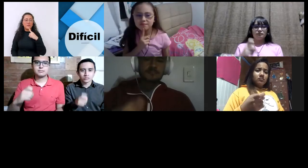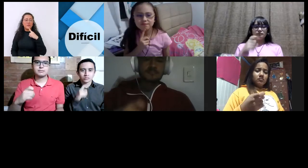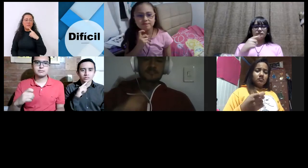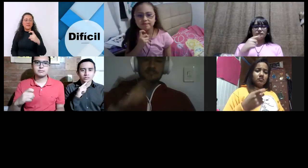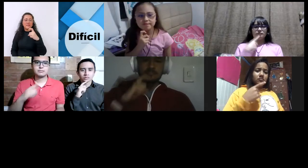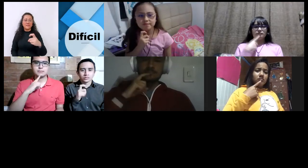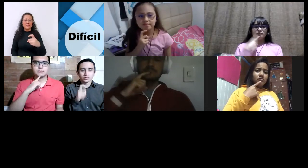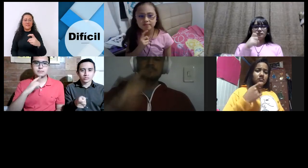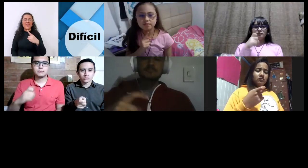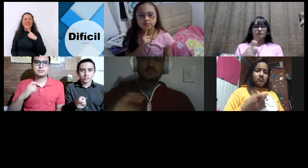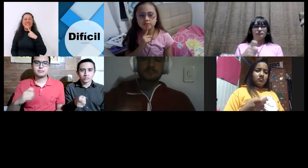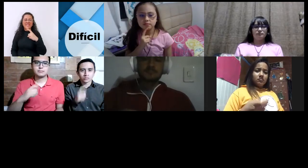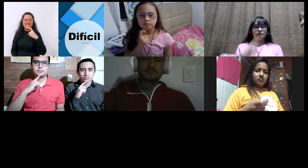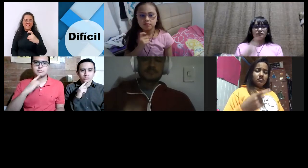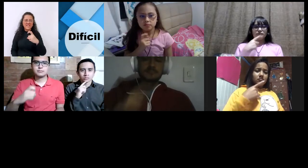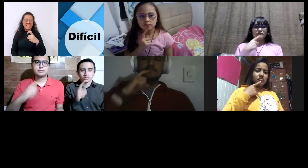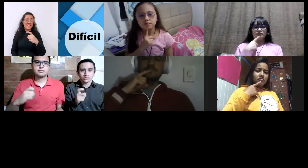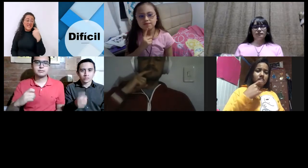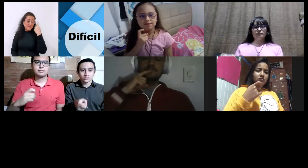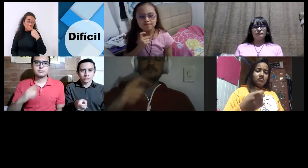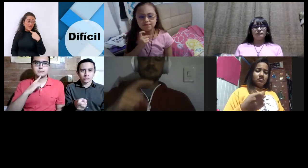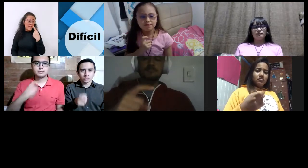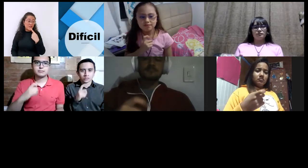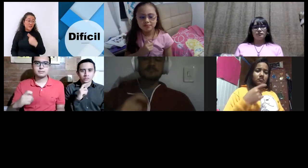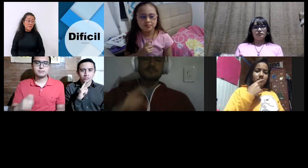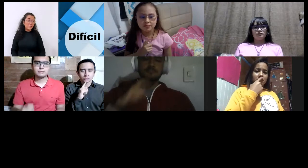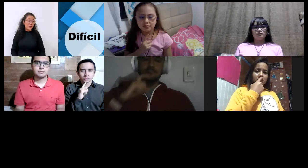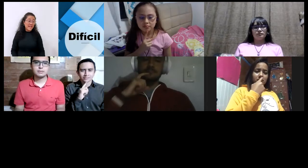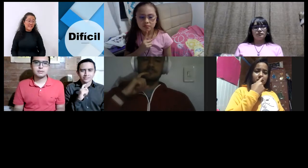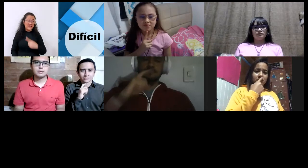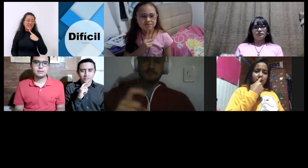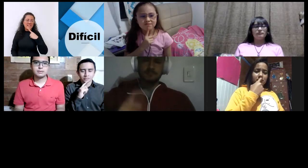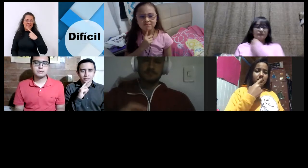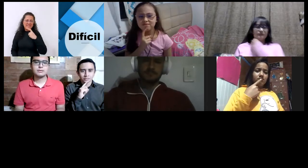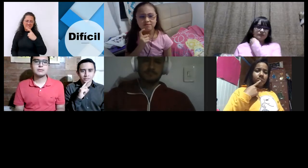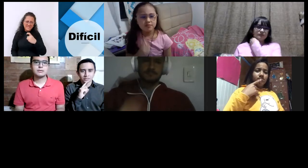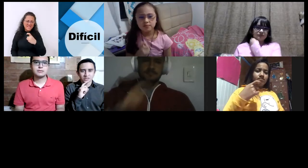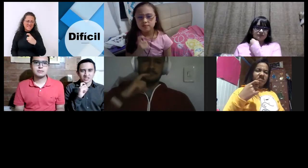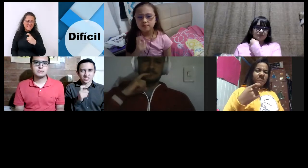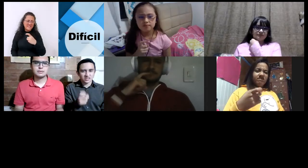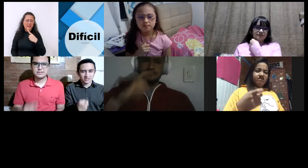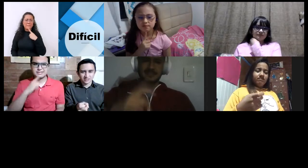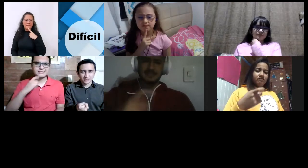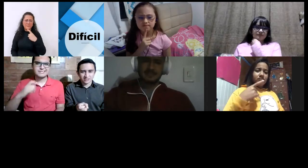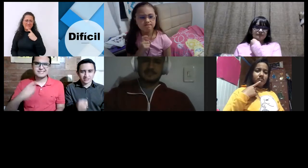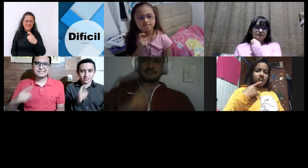2 veces. Difícil. Y la expresión del rostro es muy importante. Difícil.